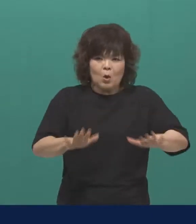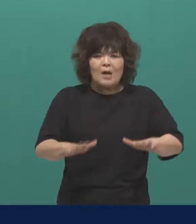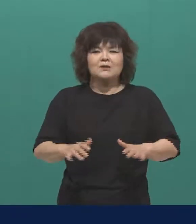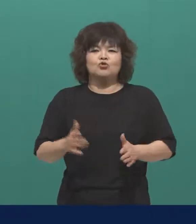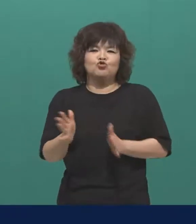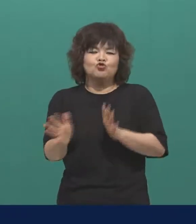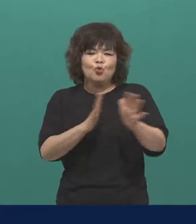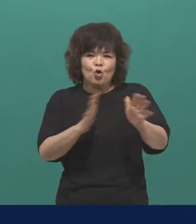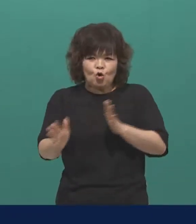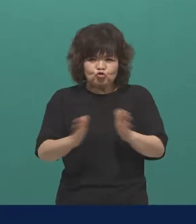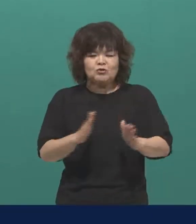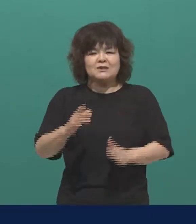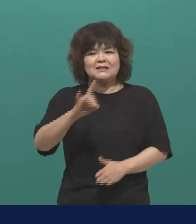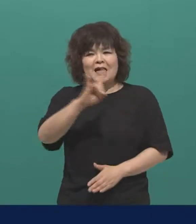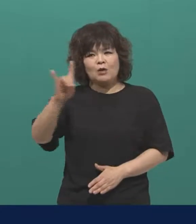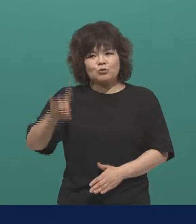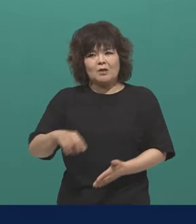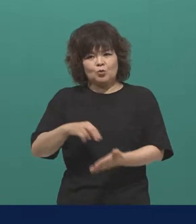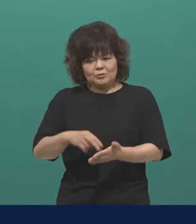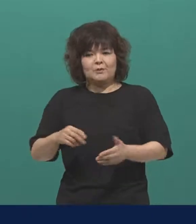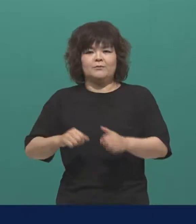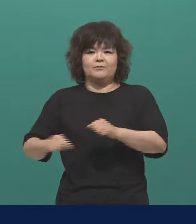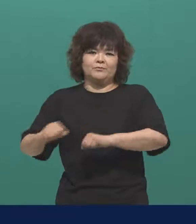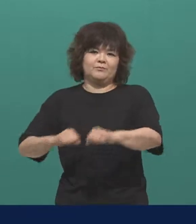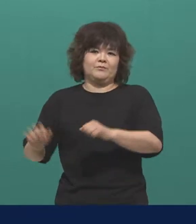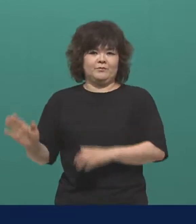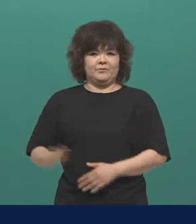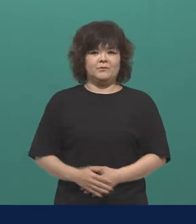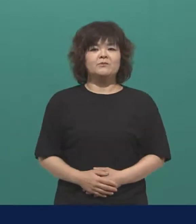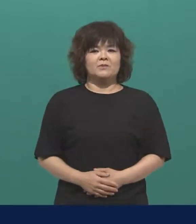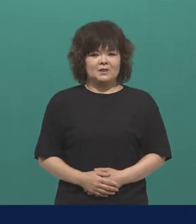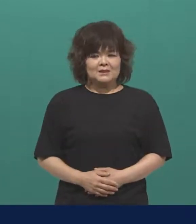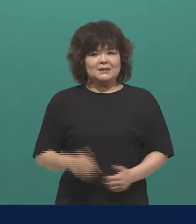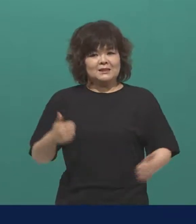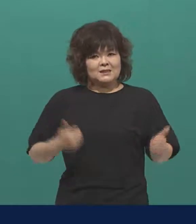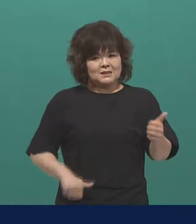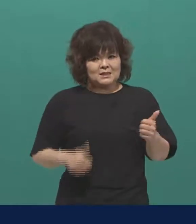退後の今はスポーツキャスターとして活動しています。